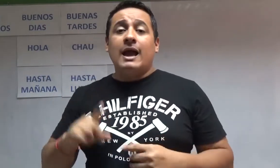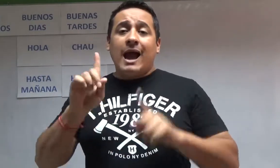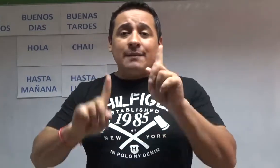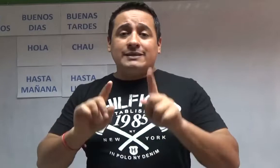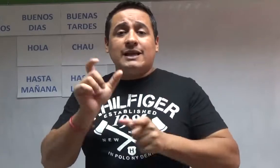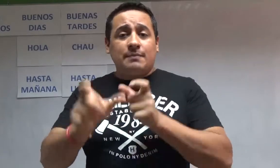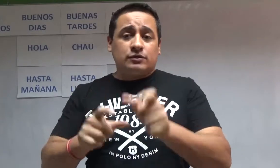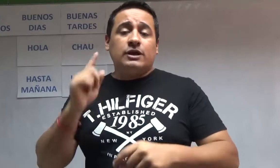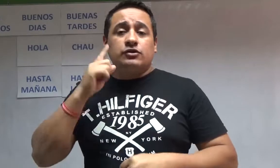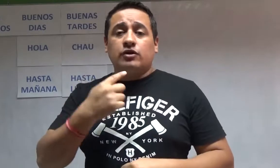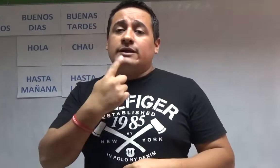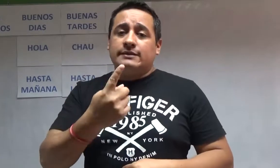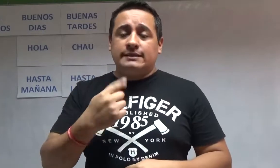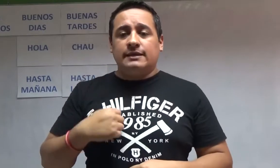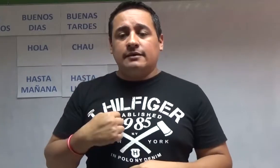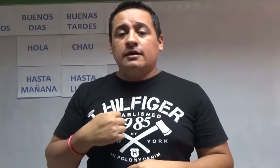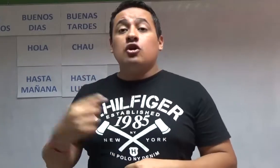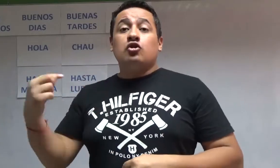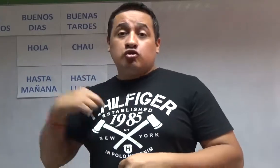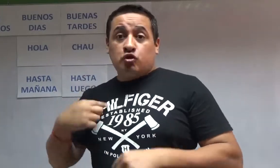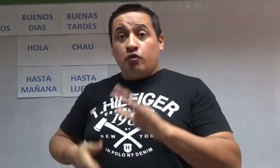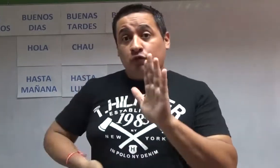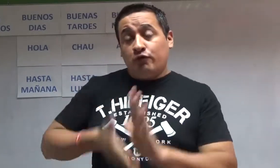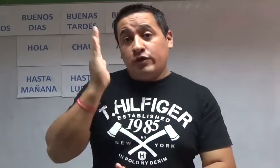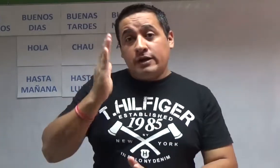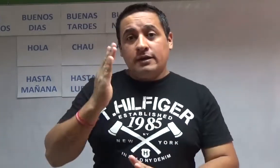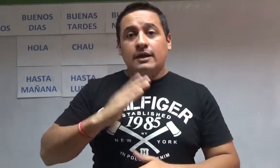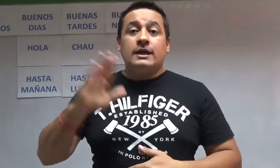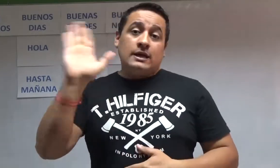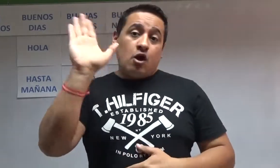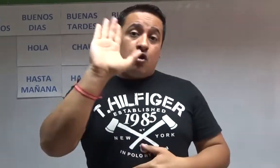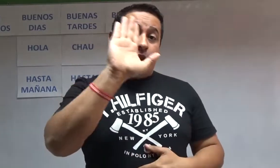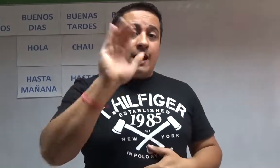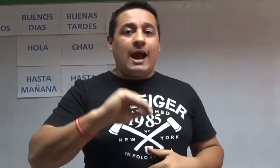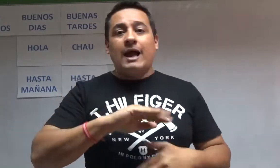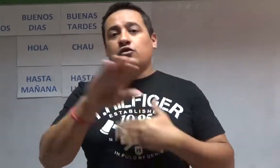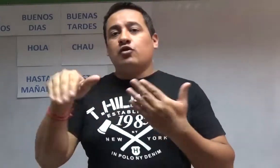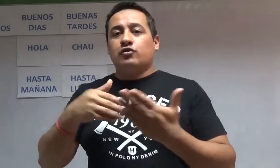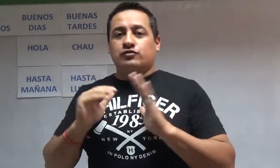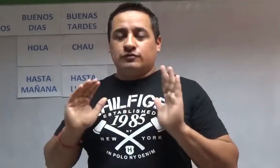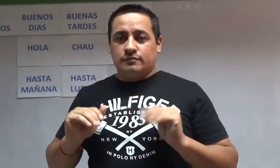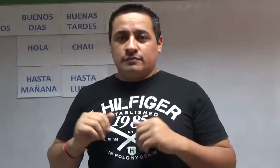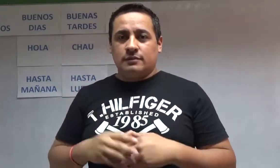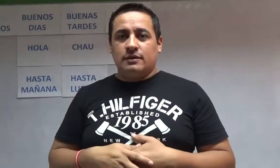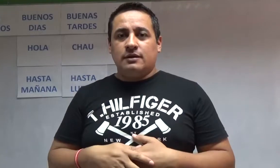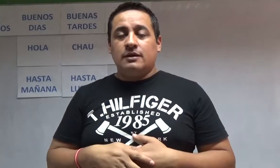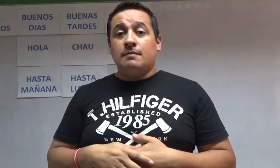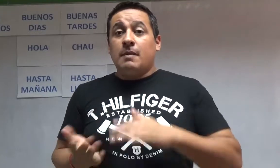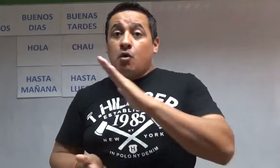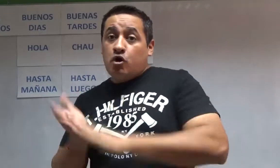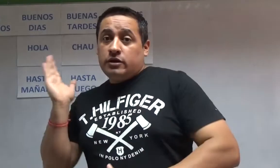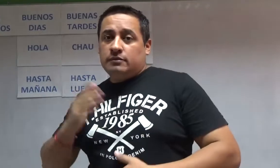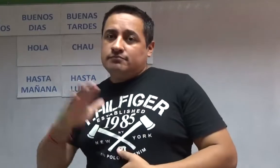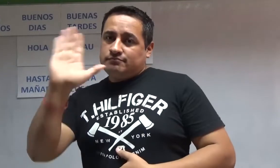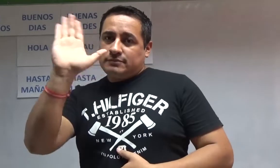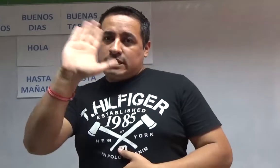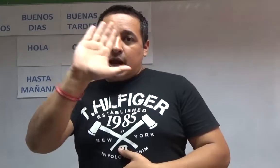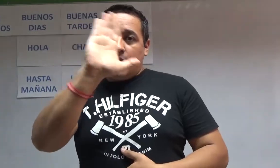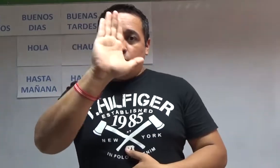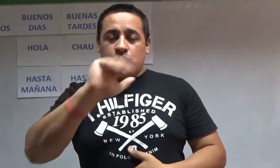A veces las personas sordas dicen, yo fui, hola a todos. Me voy, chao,